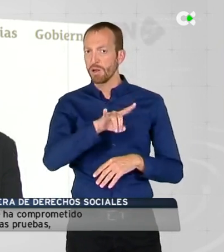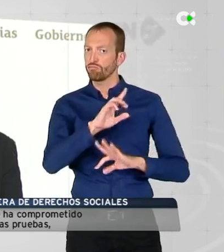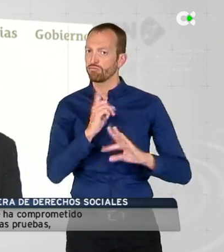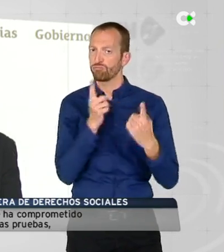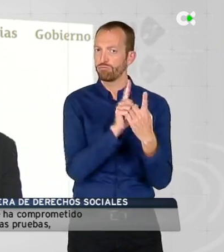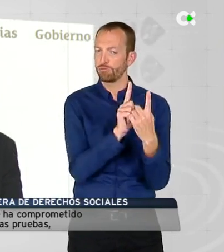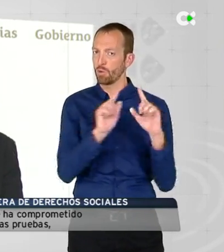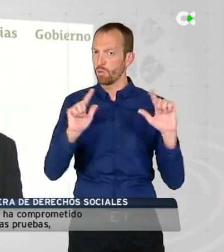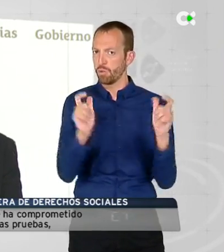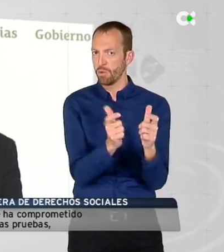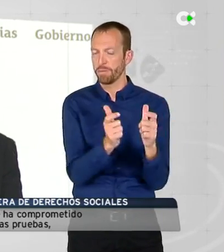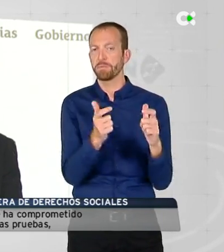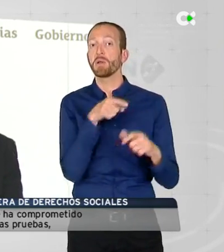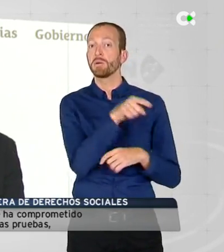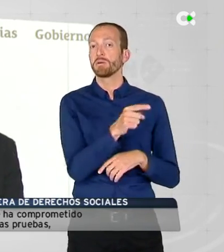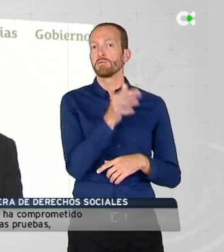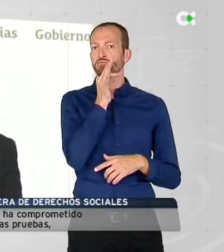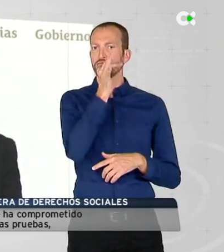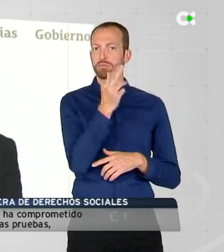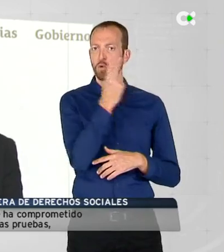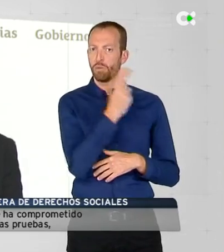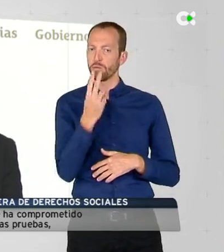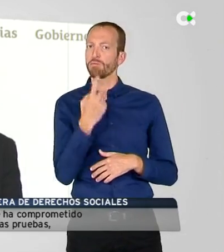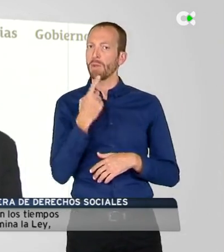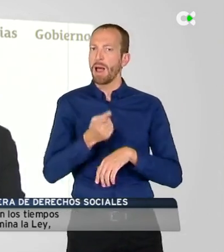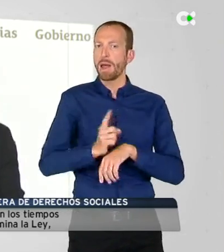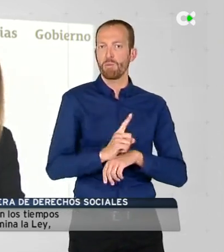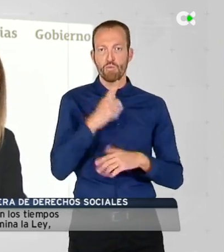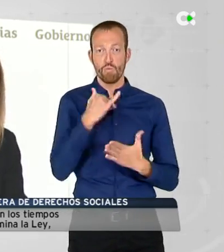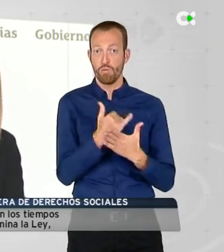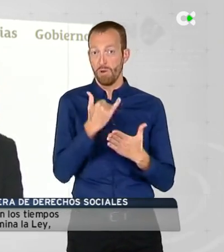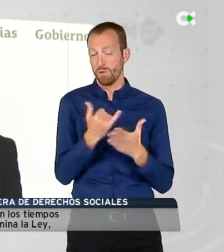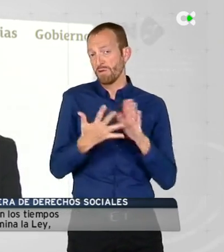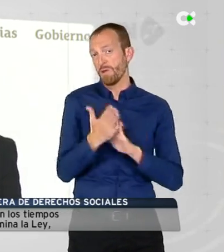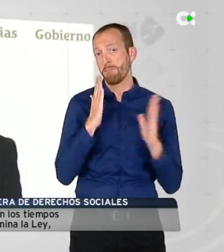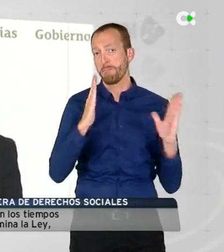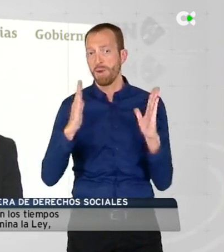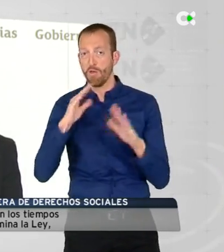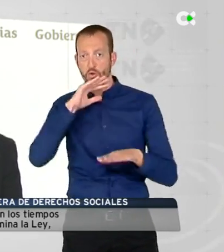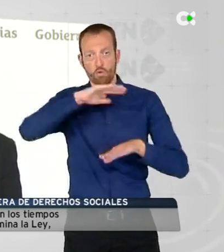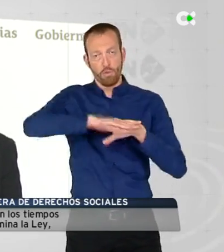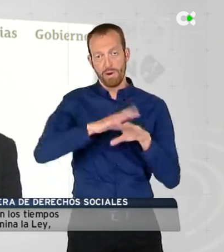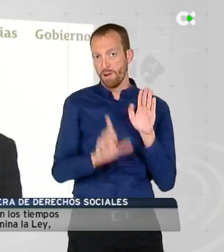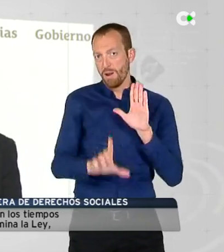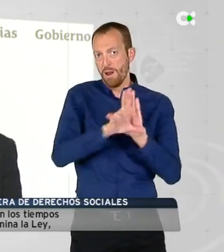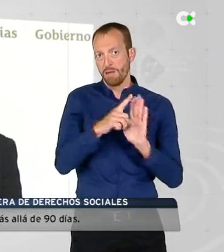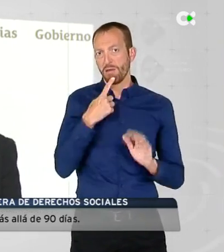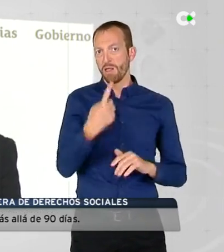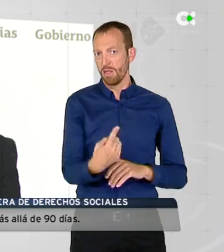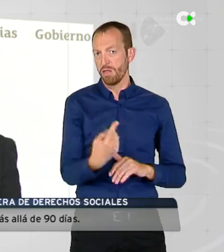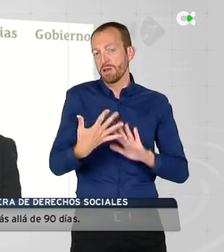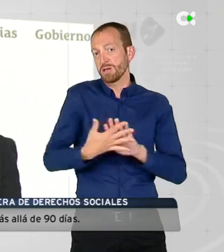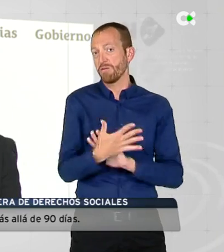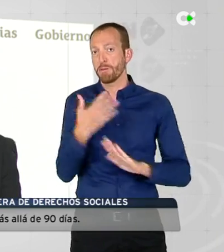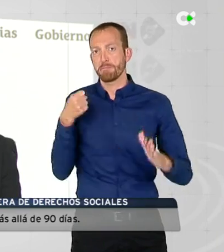En ese sentido, se ha comprometido a agilizar las pruebas, a cumplir con los tiempos que determina la ley, que no